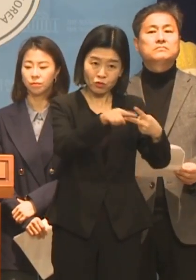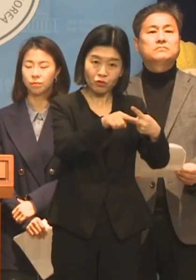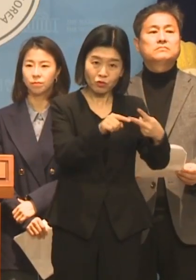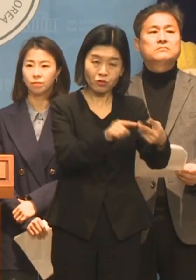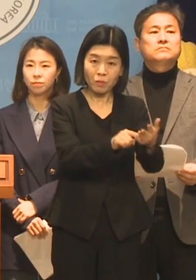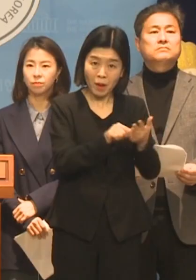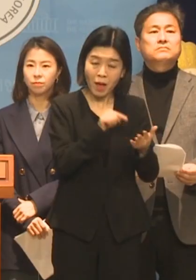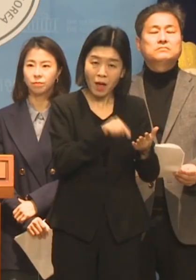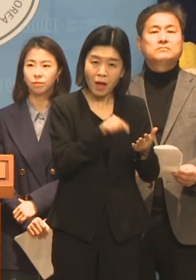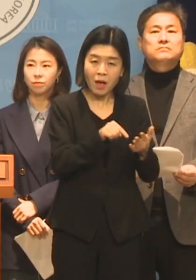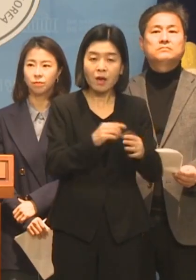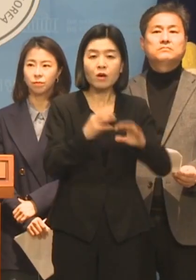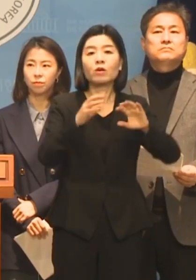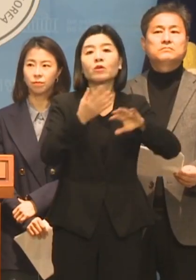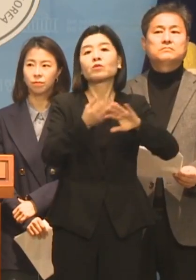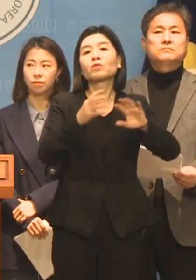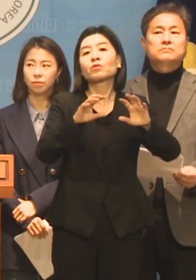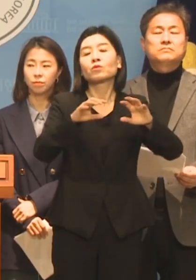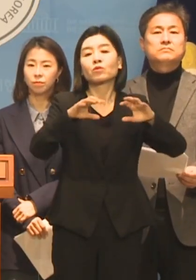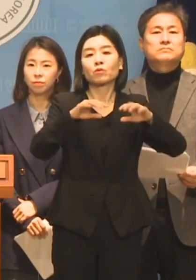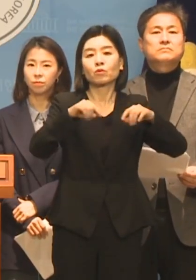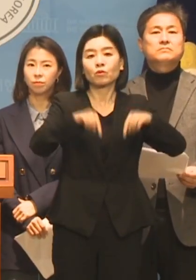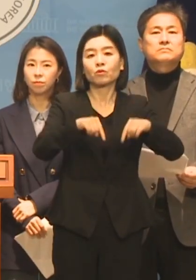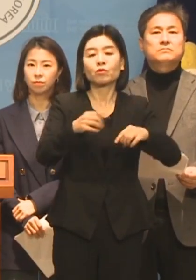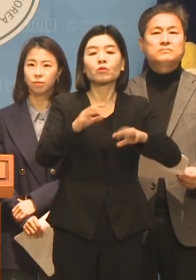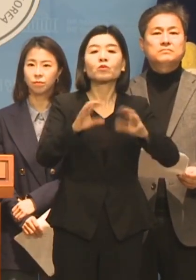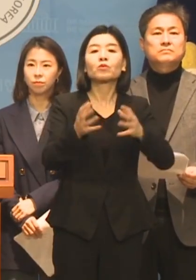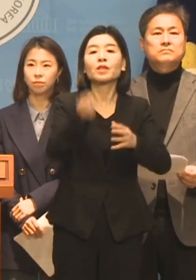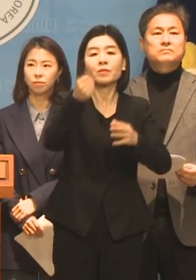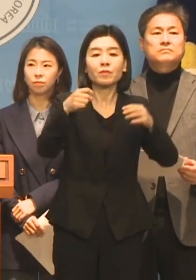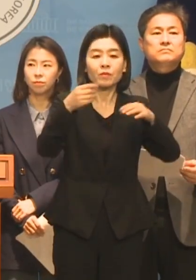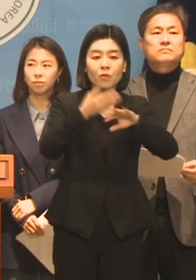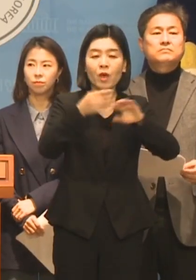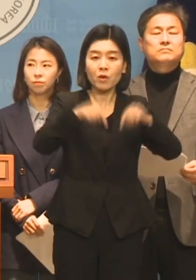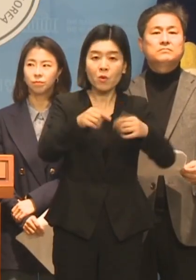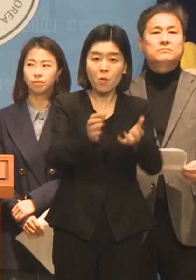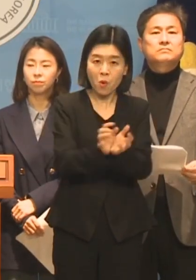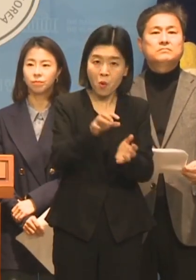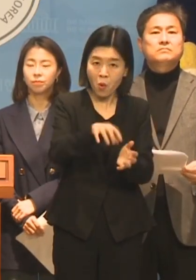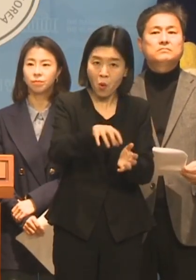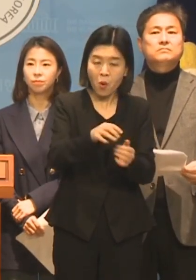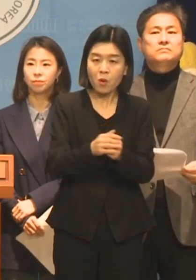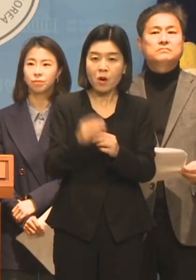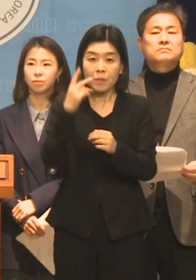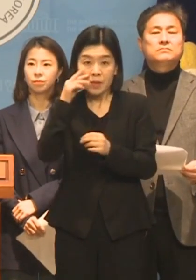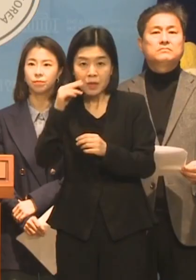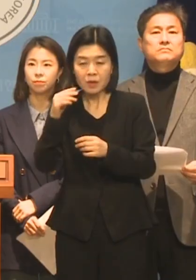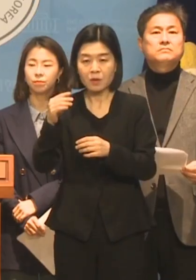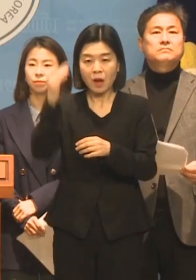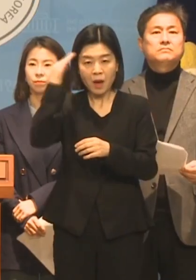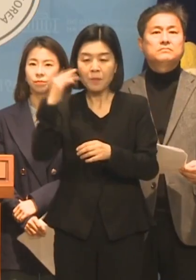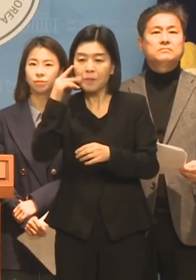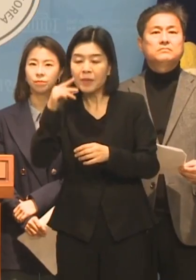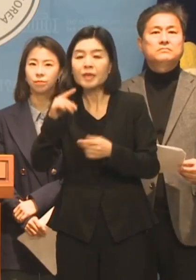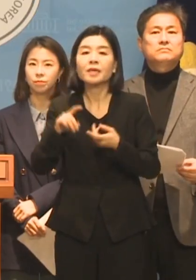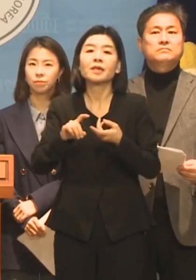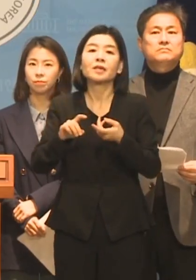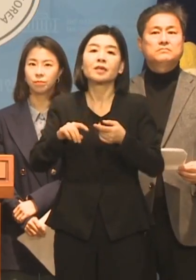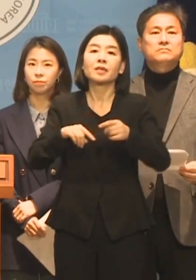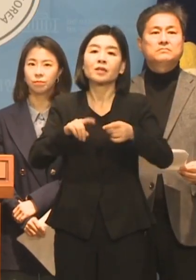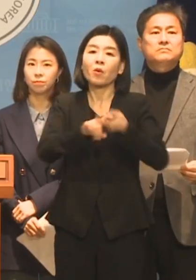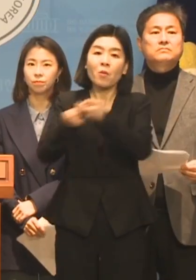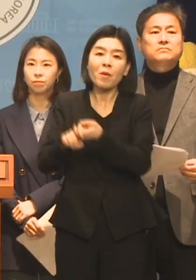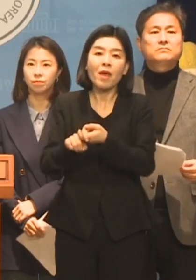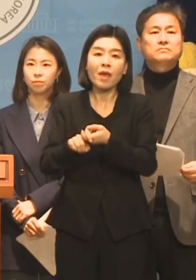국립외교원 외교안보연구소 연구원 채용 과정에서 미 외교정책 및 한미동맹 분야를 미 외교정책으로